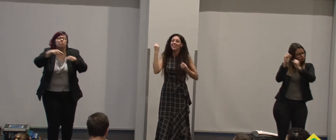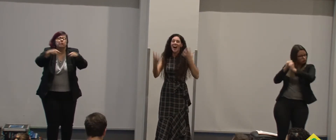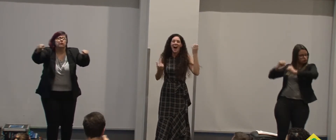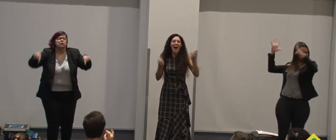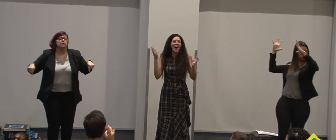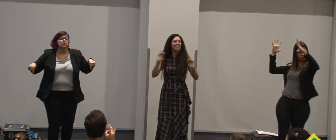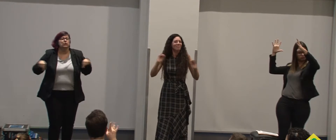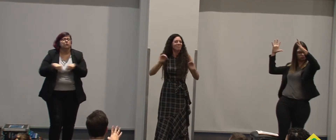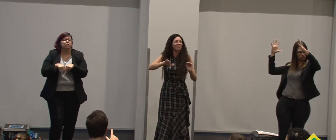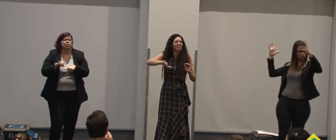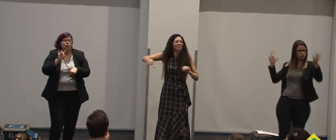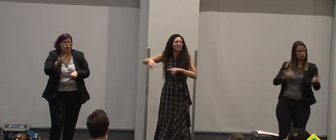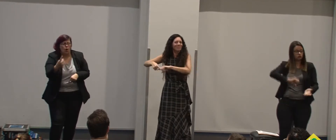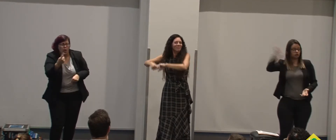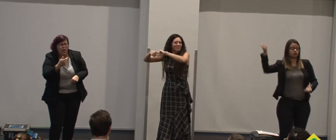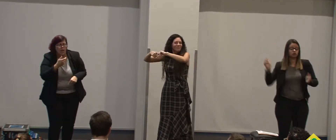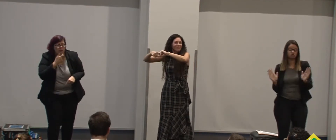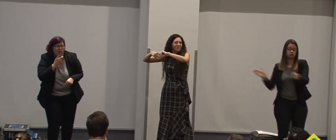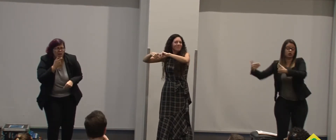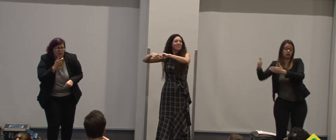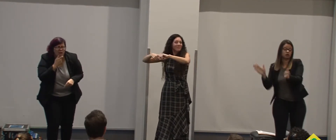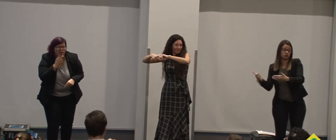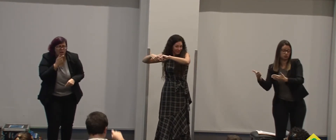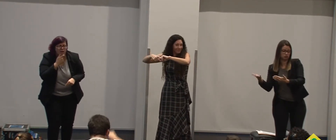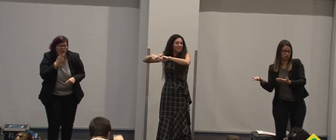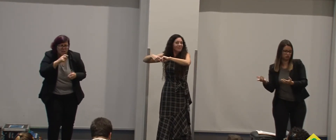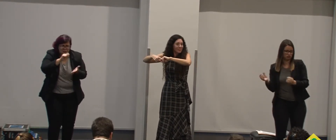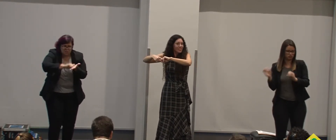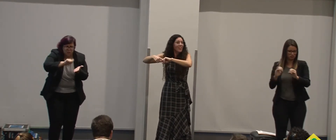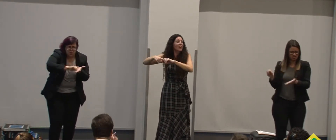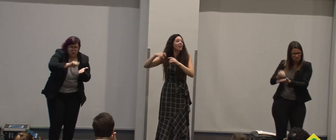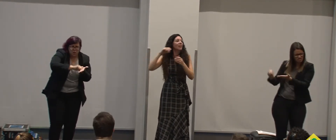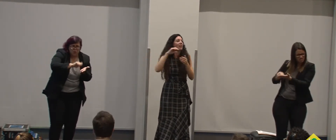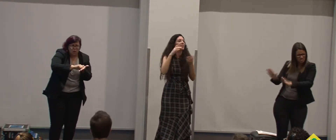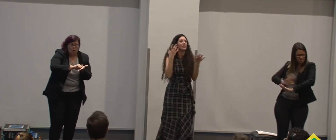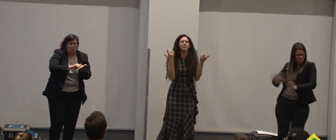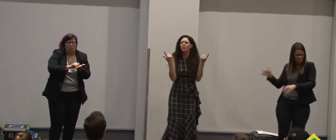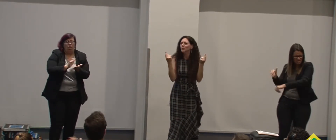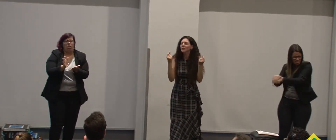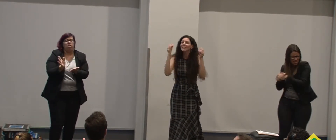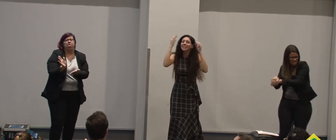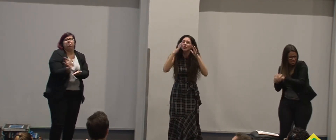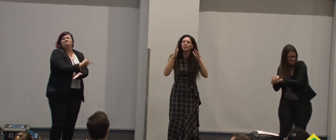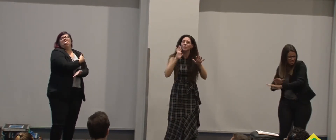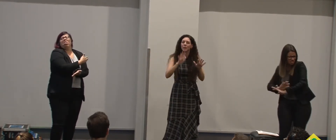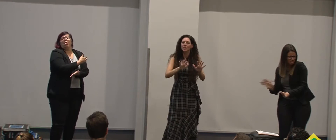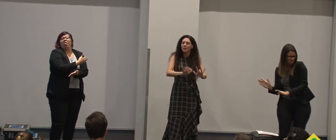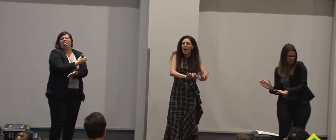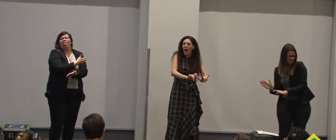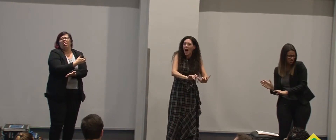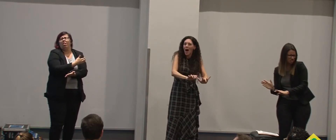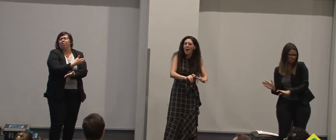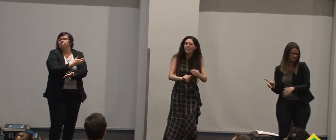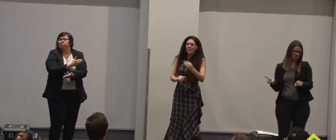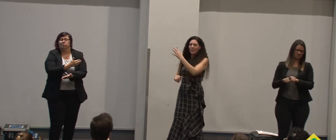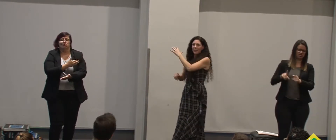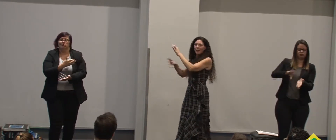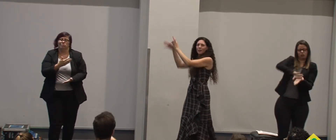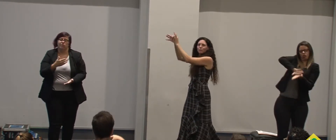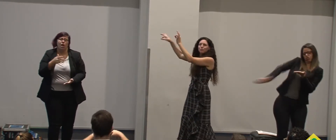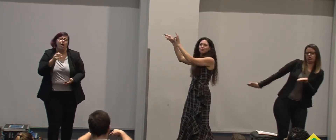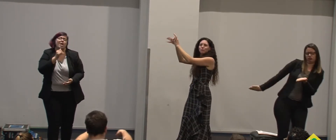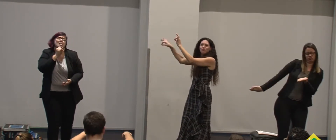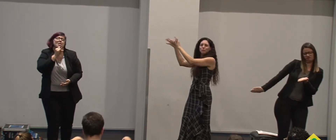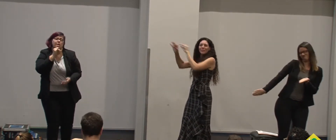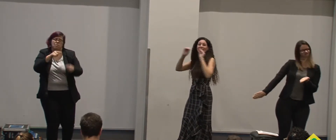neste momento a gente só vai trabalhar com o inglês escrito. A gente ter uma